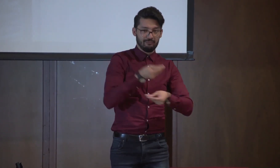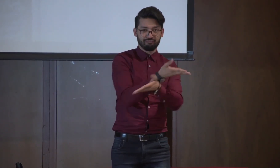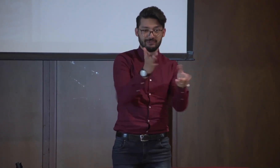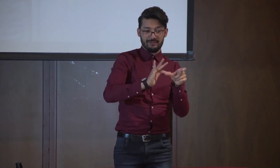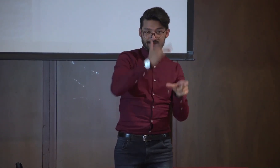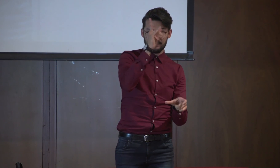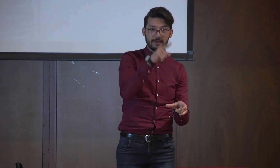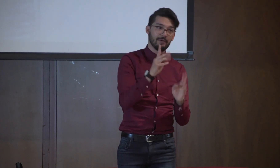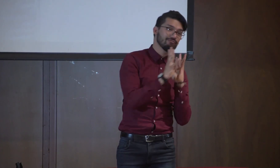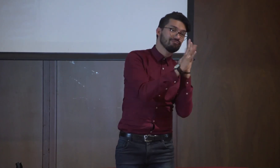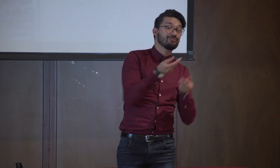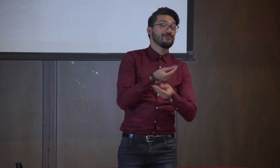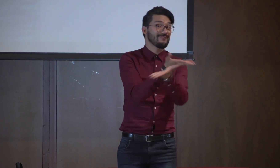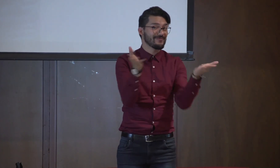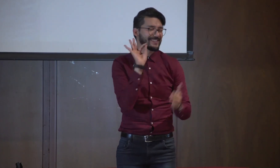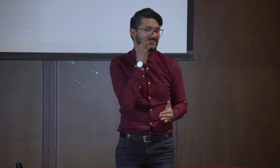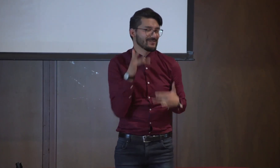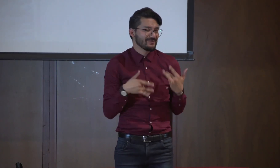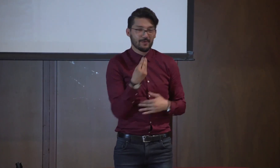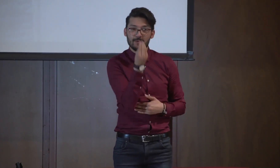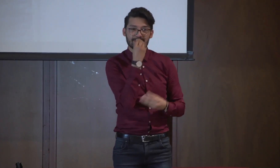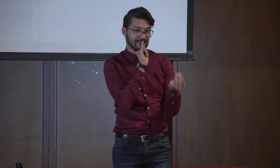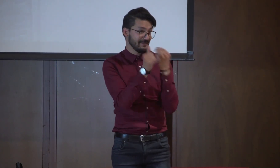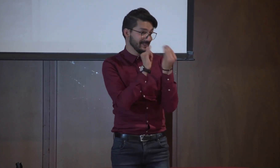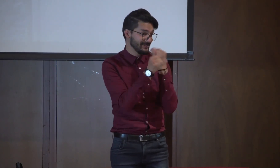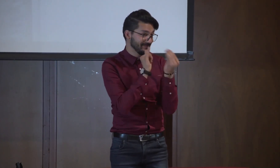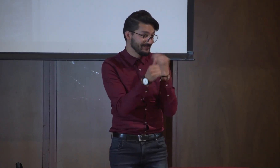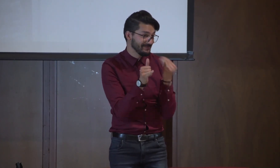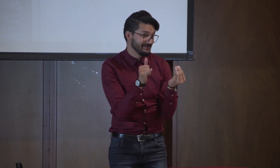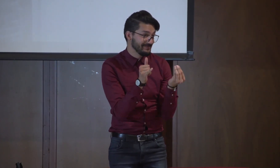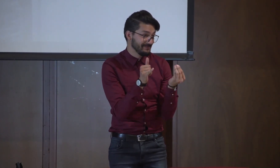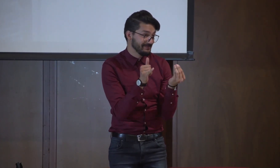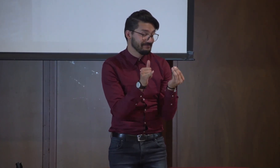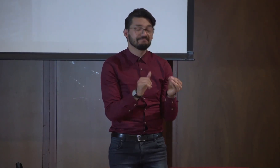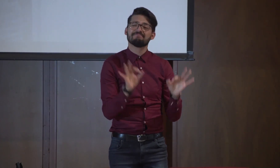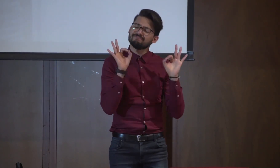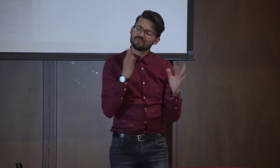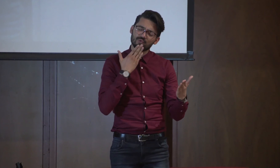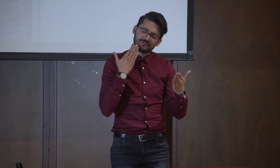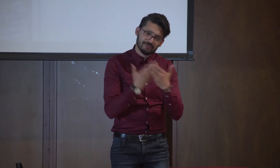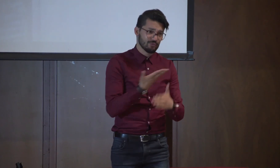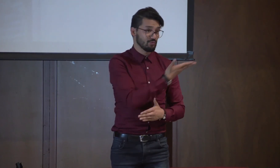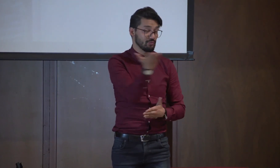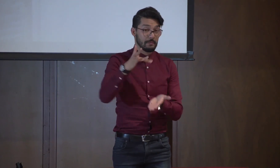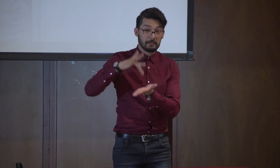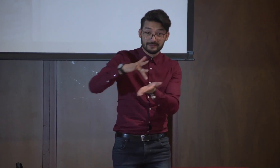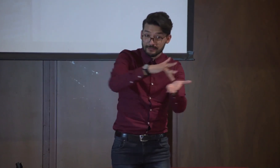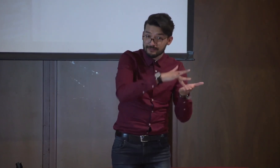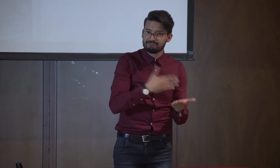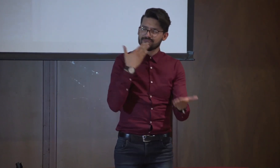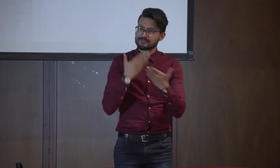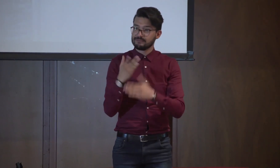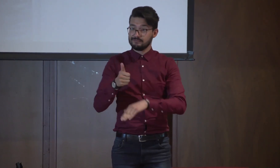a firmar una lista de asistencia atrás, un registro, donde después podrán obtener el DVD con el contenido y